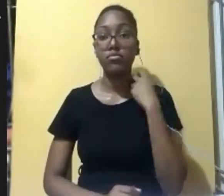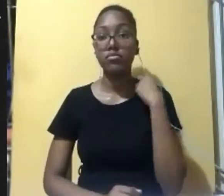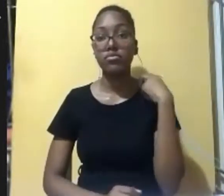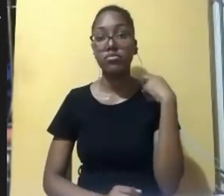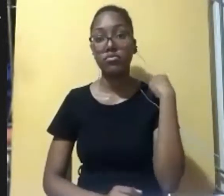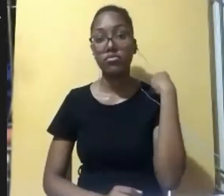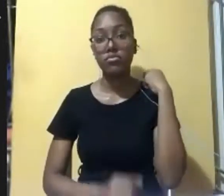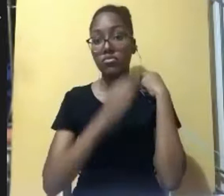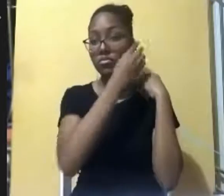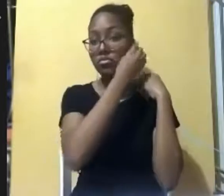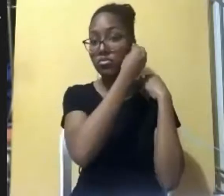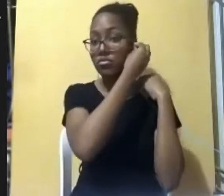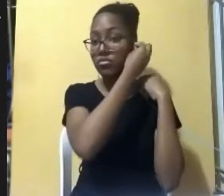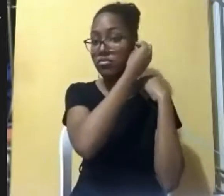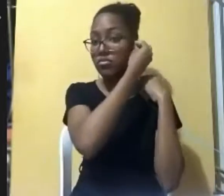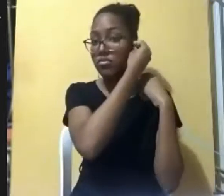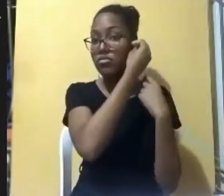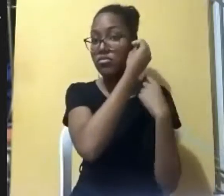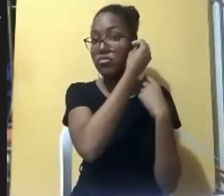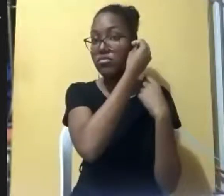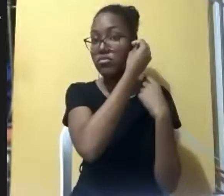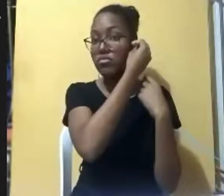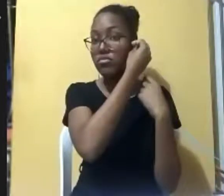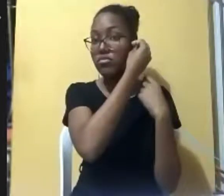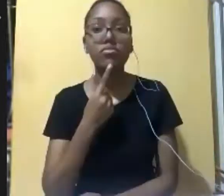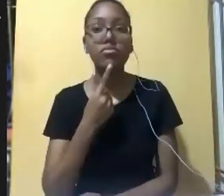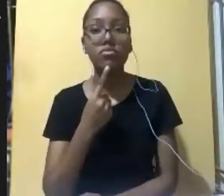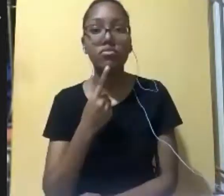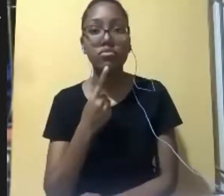Queremos ver algún orientador o psicólogo. Sí,